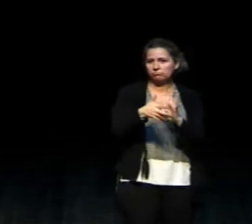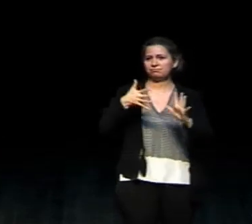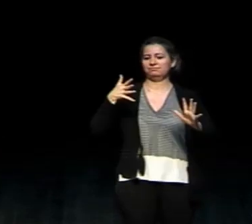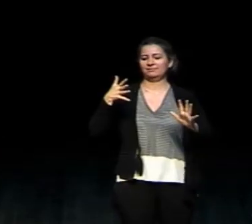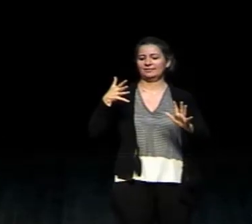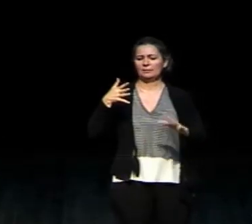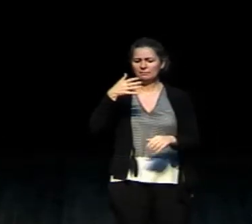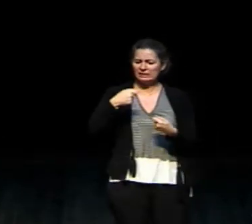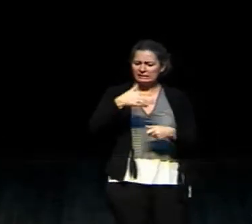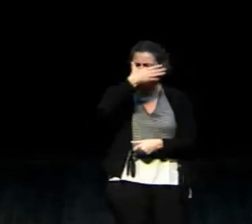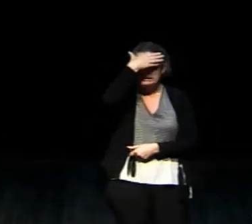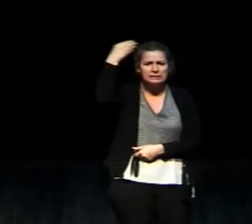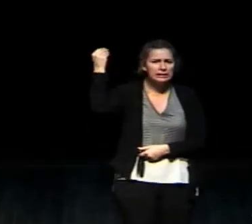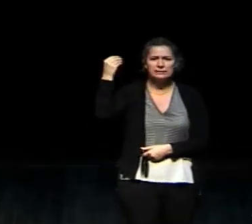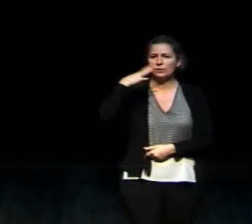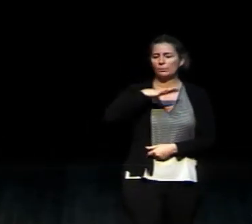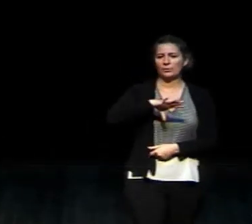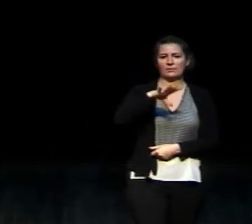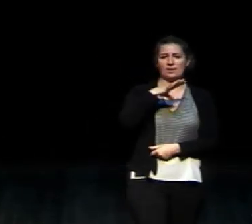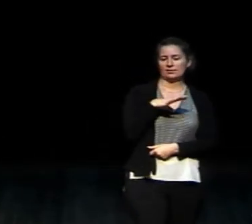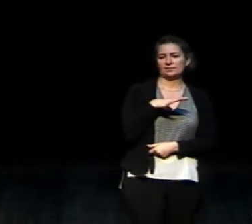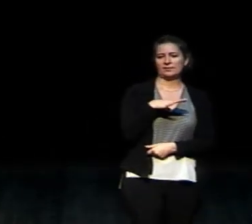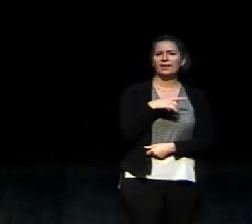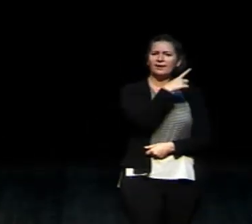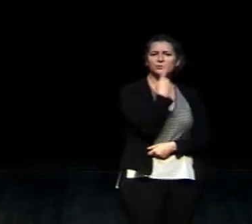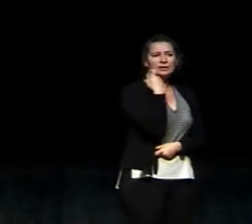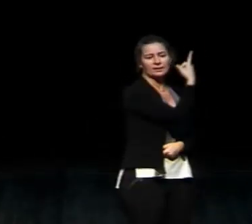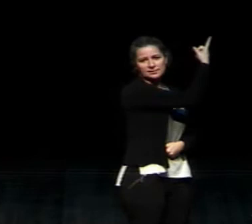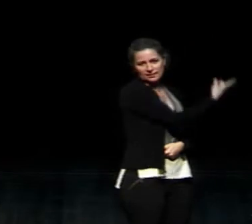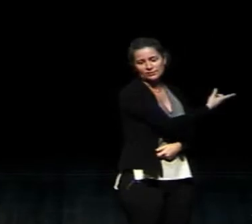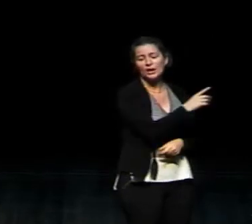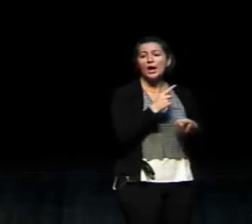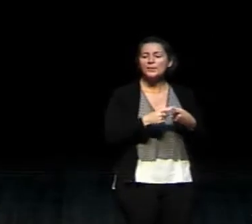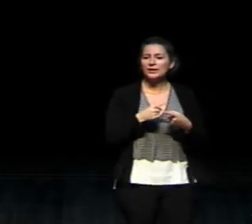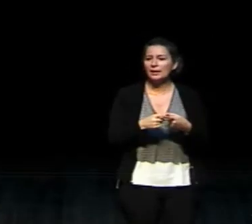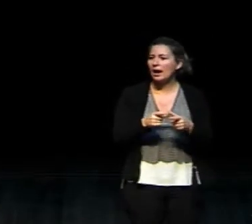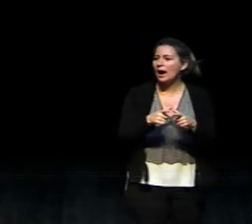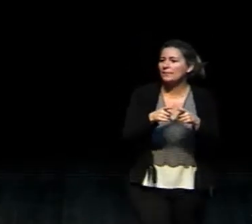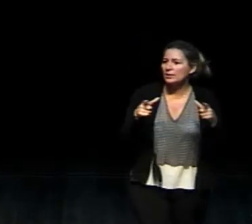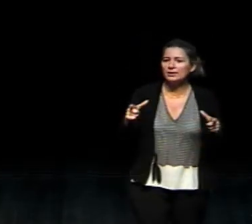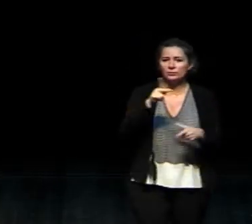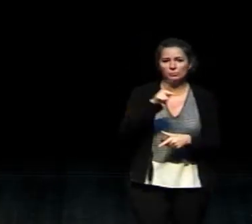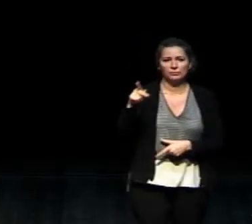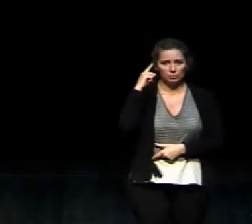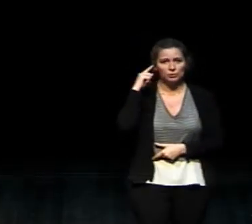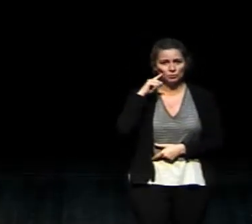E aí ela fala que, bom, você precisa esquecer o português para poder aprender a